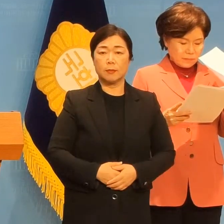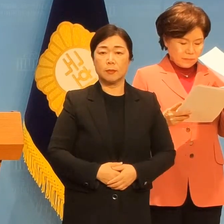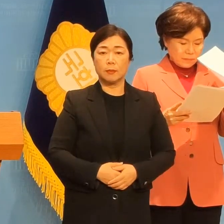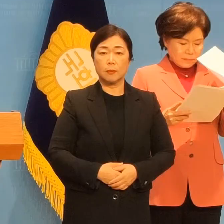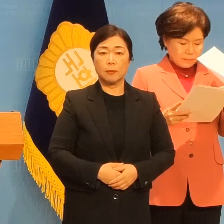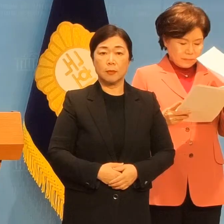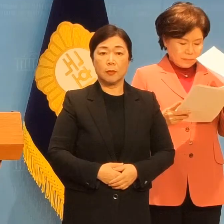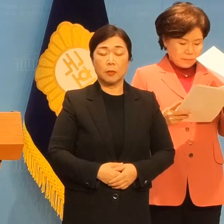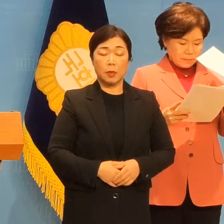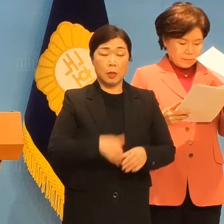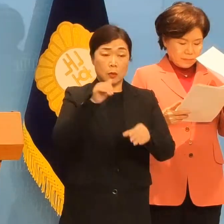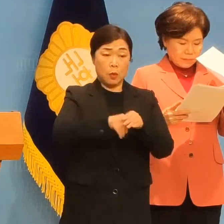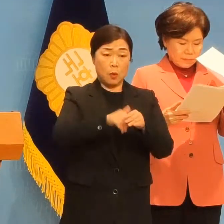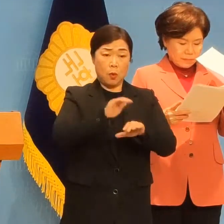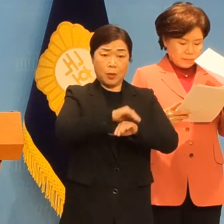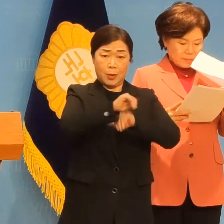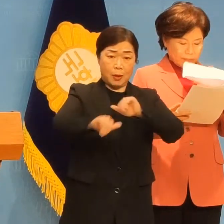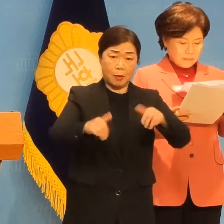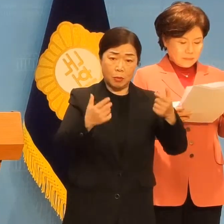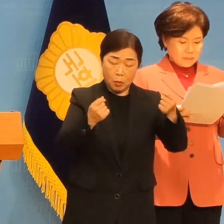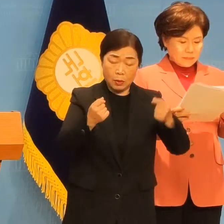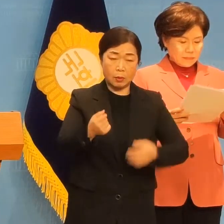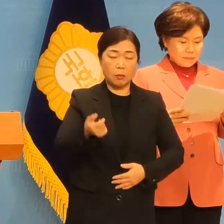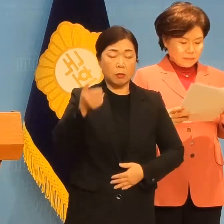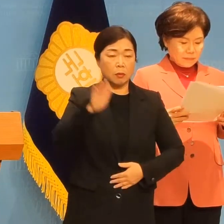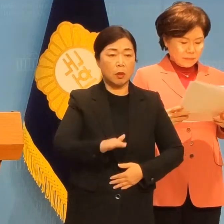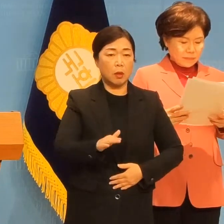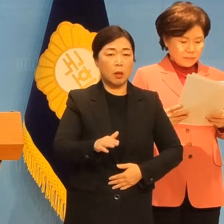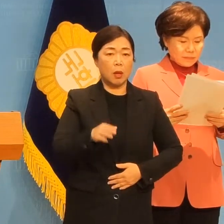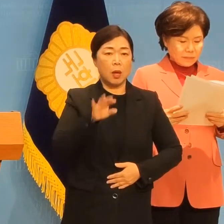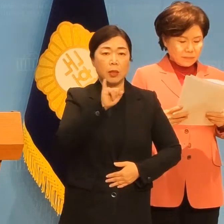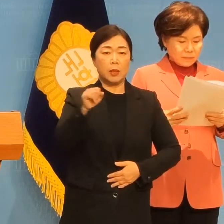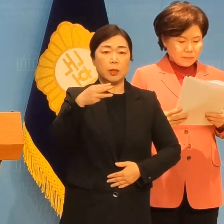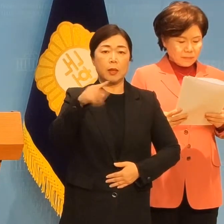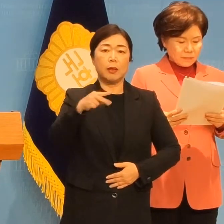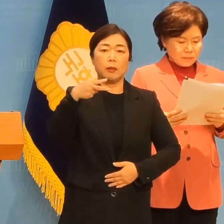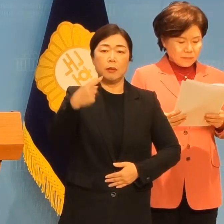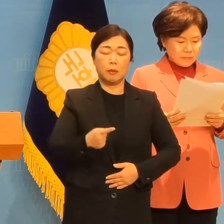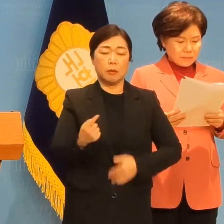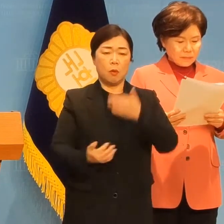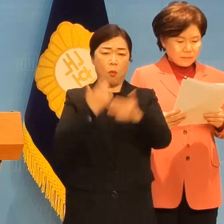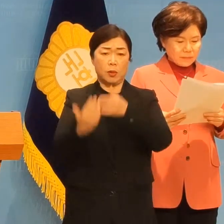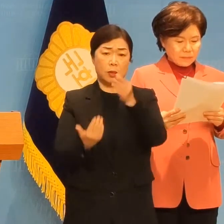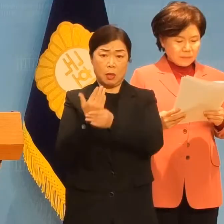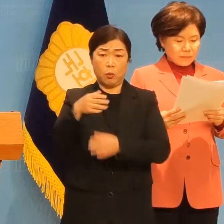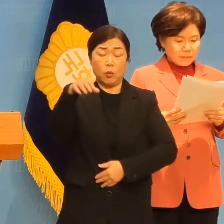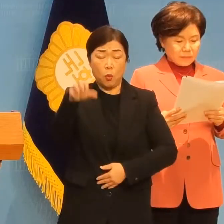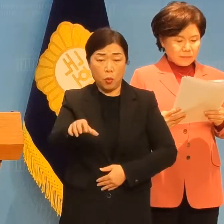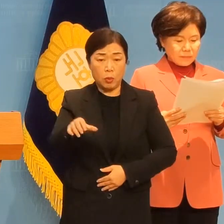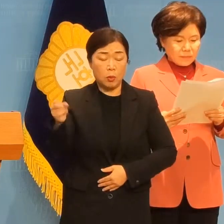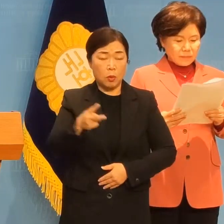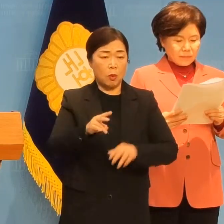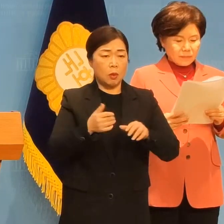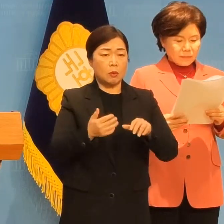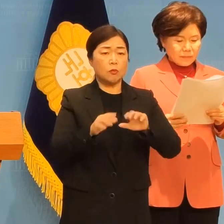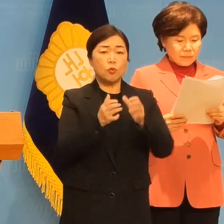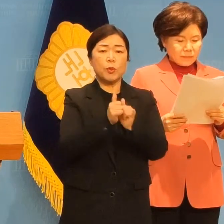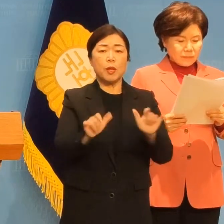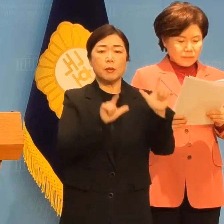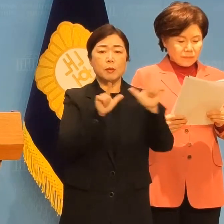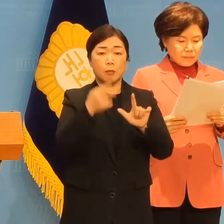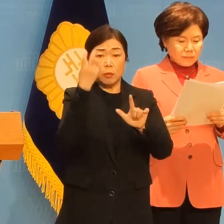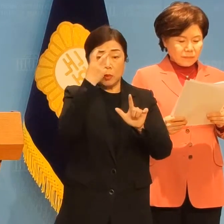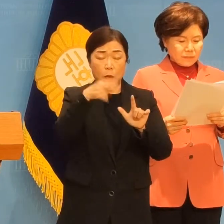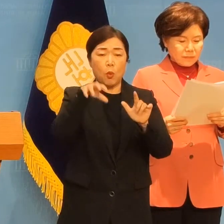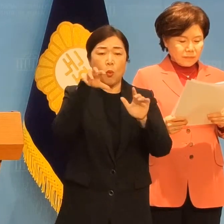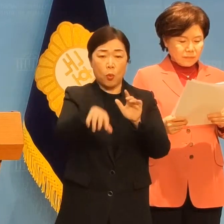그런데 정작 이랜드 화재 현장 등 국민의 생명과 안전, 민생을 챙겨야 할